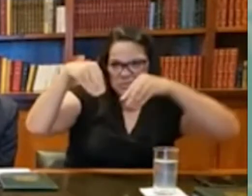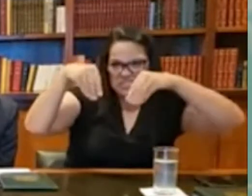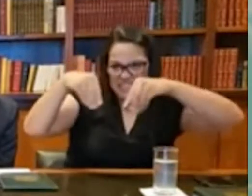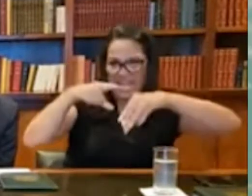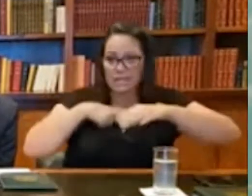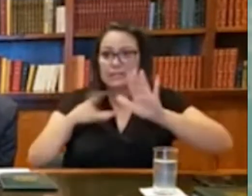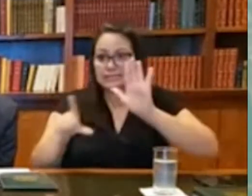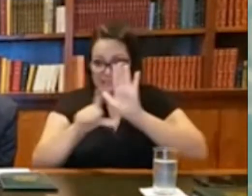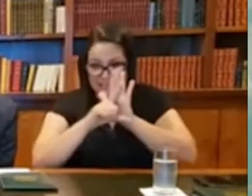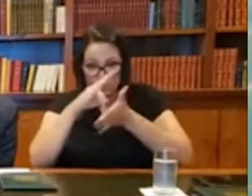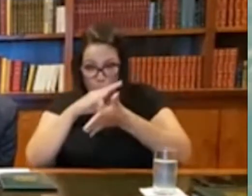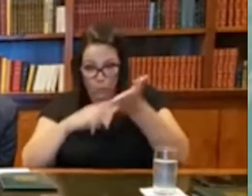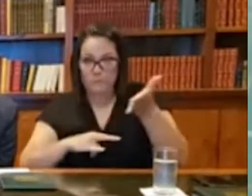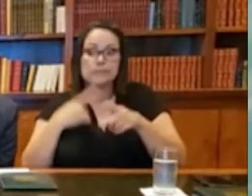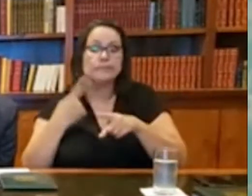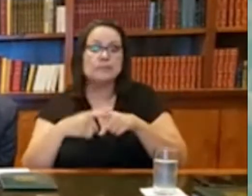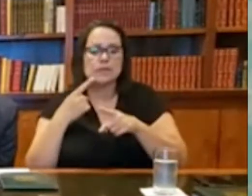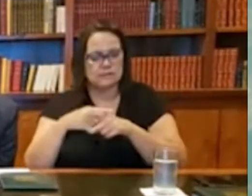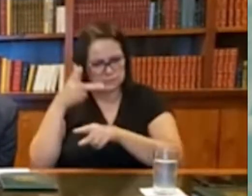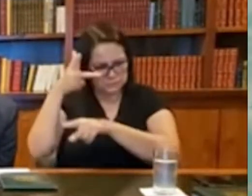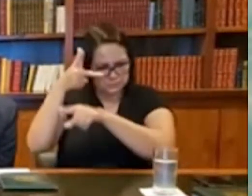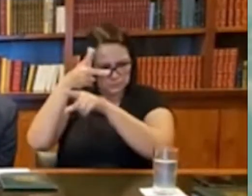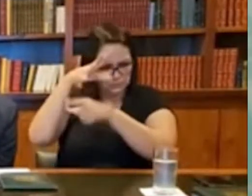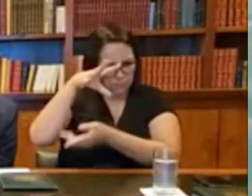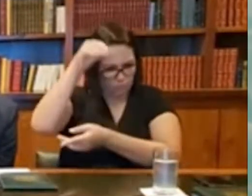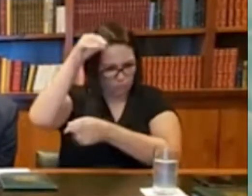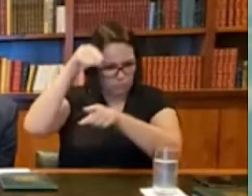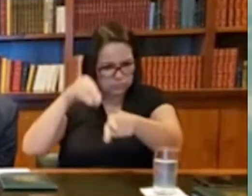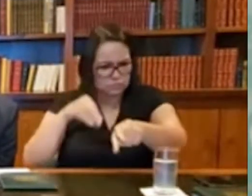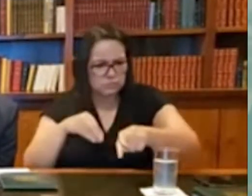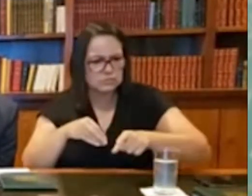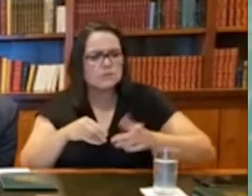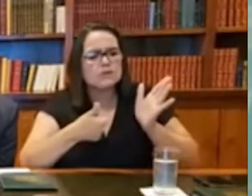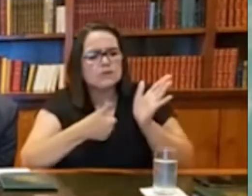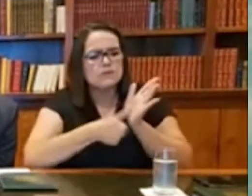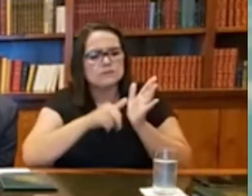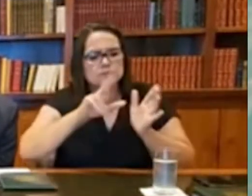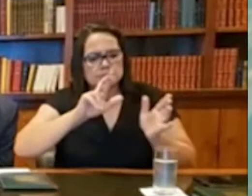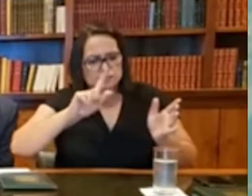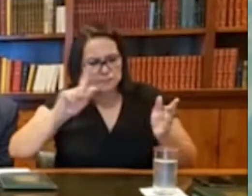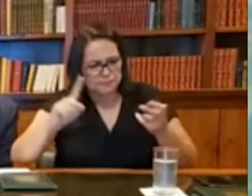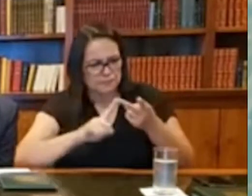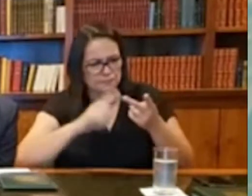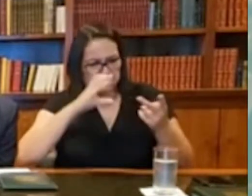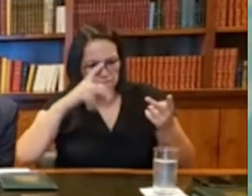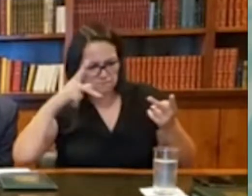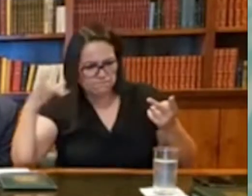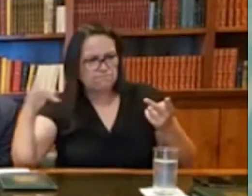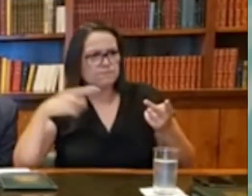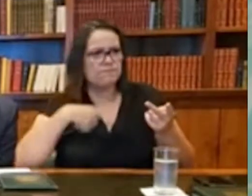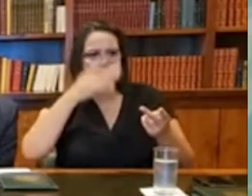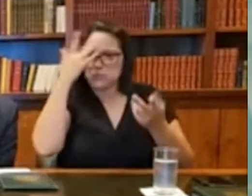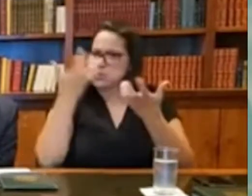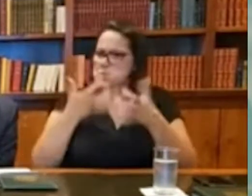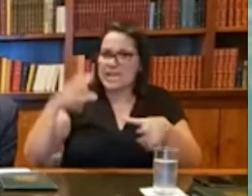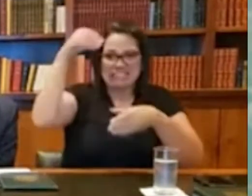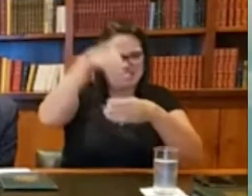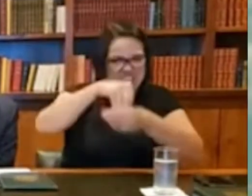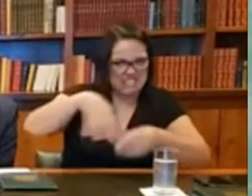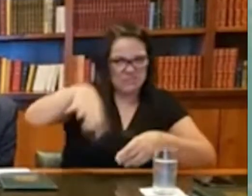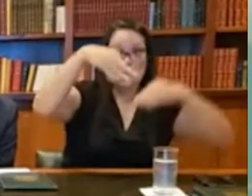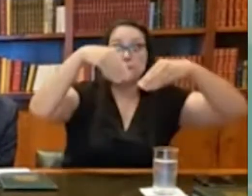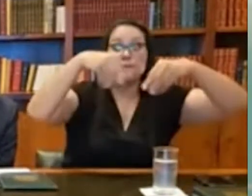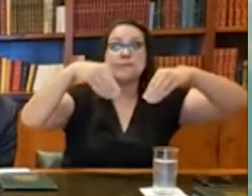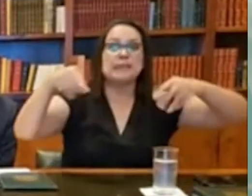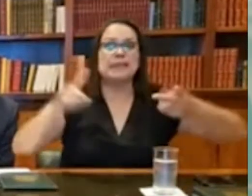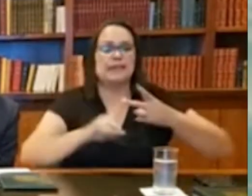vai aparecer quem é o dono dessa propriedade, o seu RG, o seu CPF. Ninguém vai cometer crime ambiental,